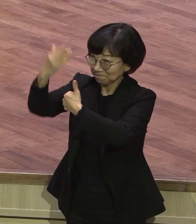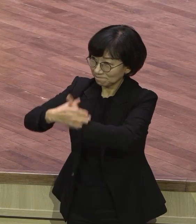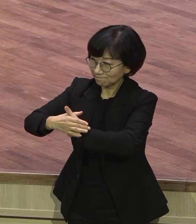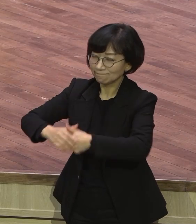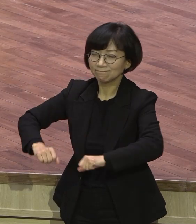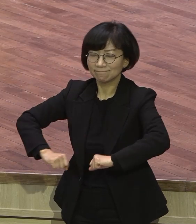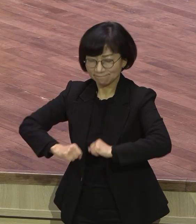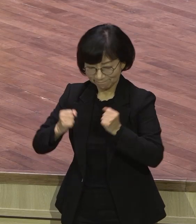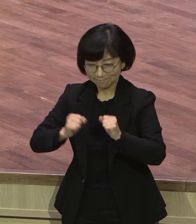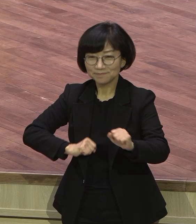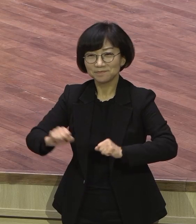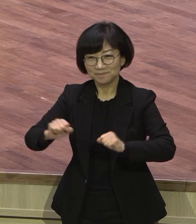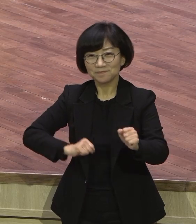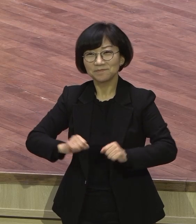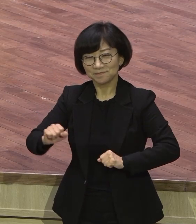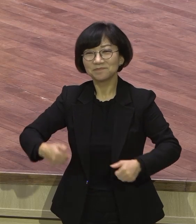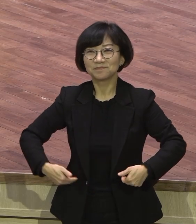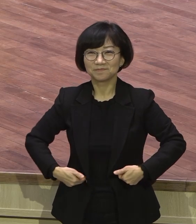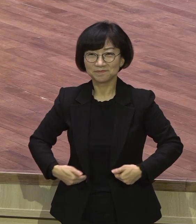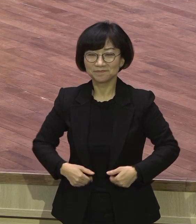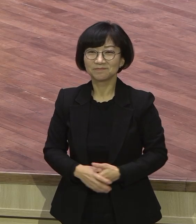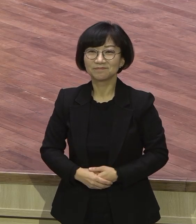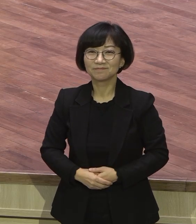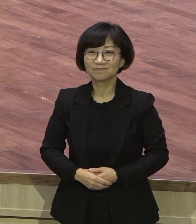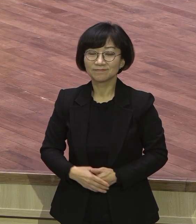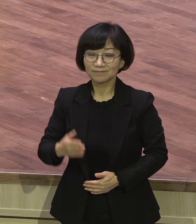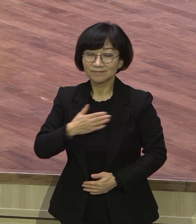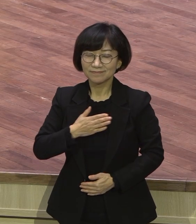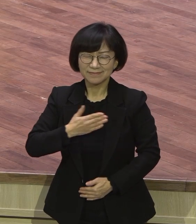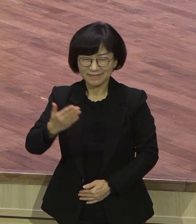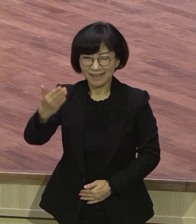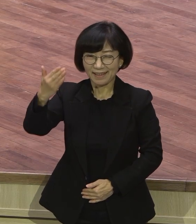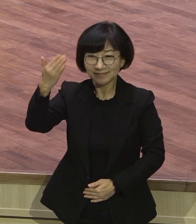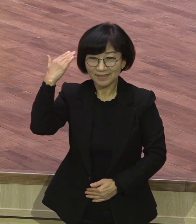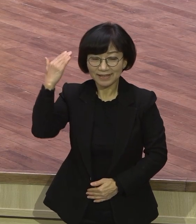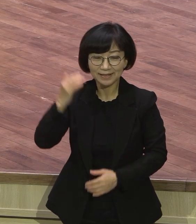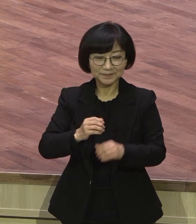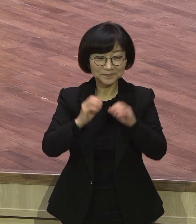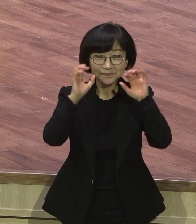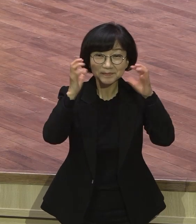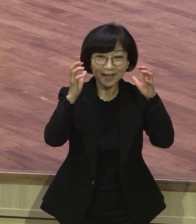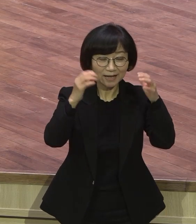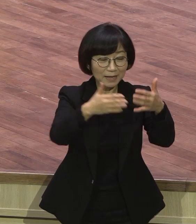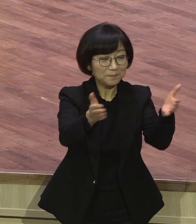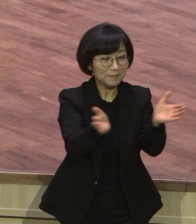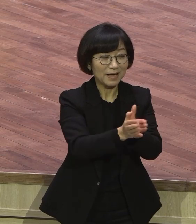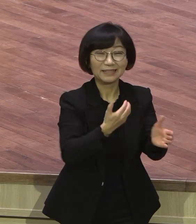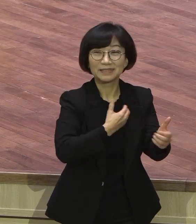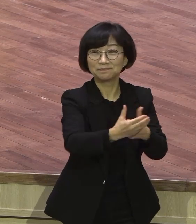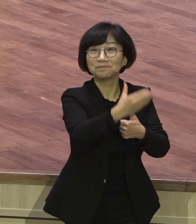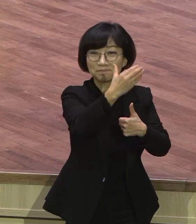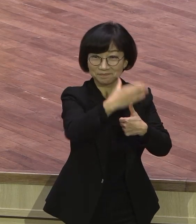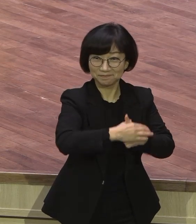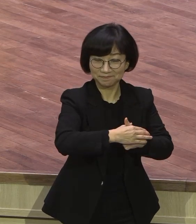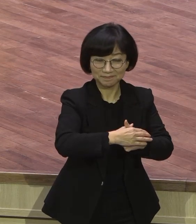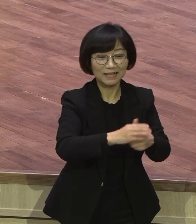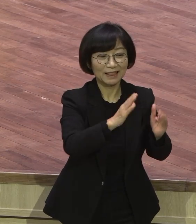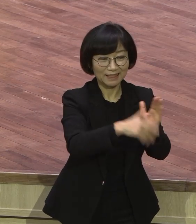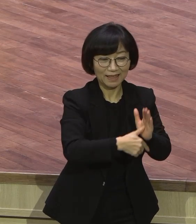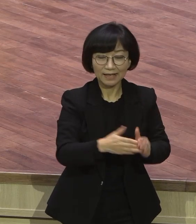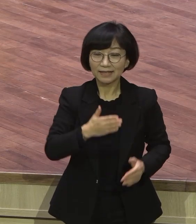주일학교 부장때입니다 주일학교 부장때인데 우리 아들이 밖에 있다가 차가